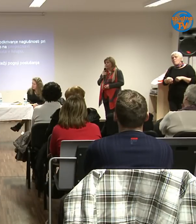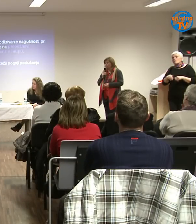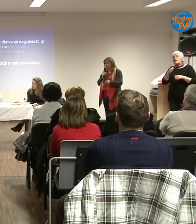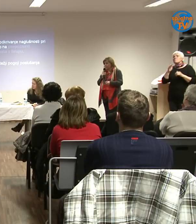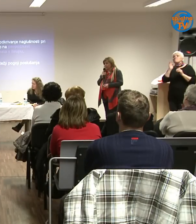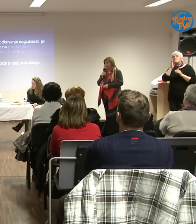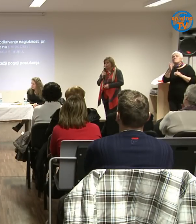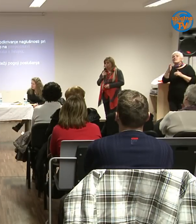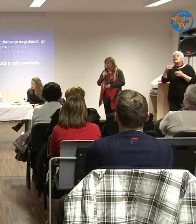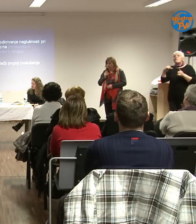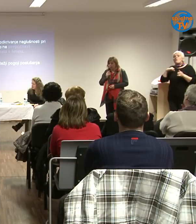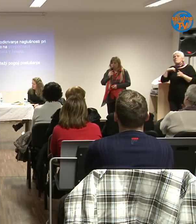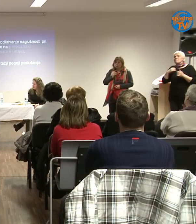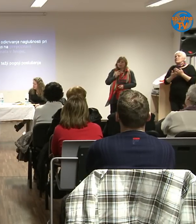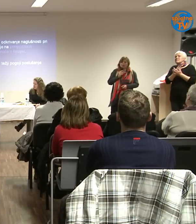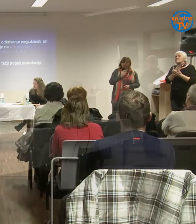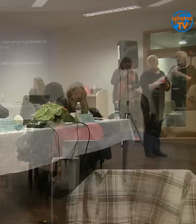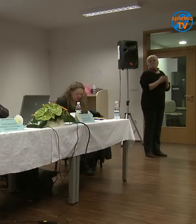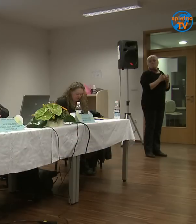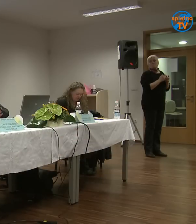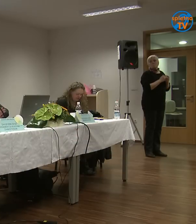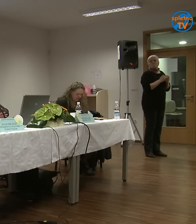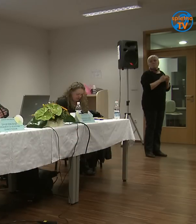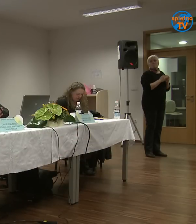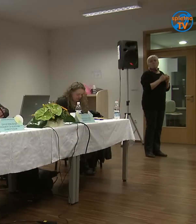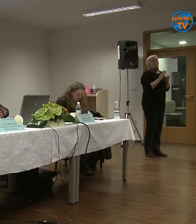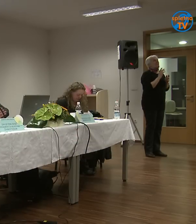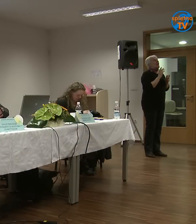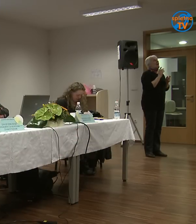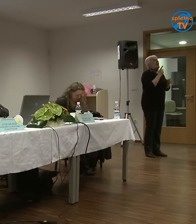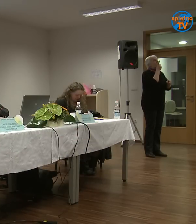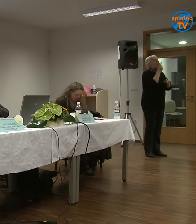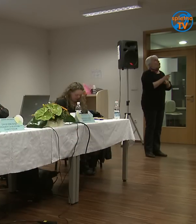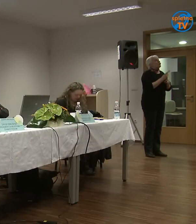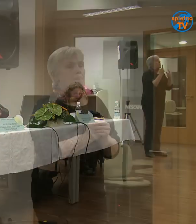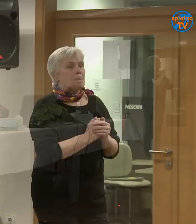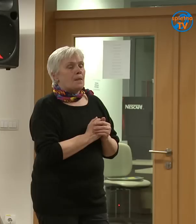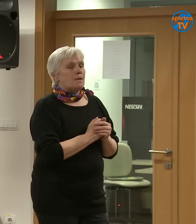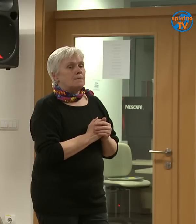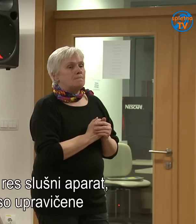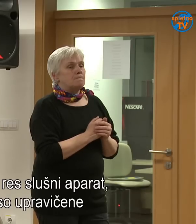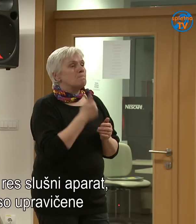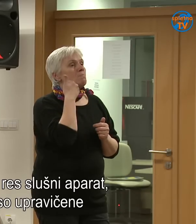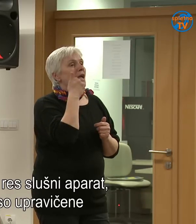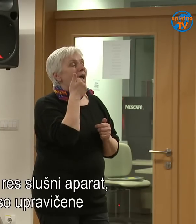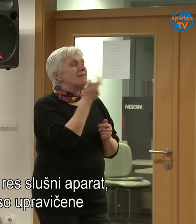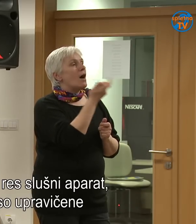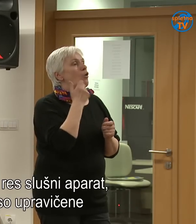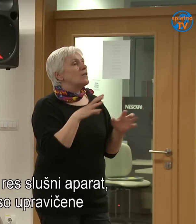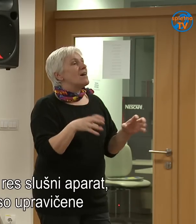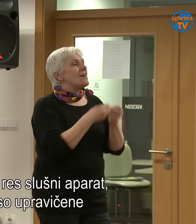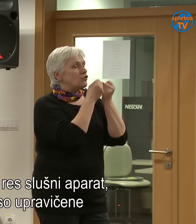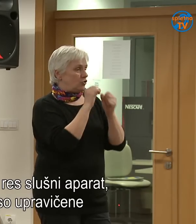10, da bi jih imeli za klinično uporabo. Da opredelimo določene situacije. Ena od rešitev je